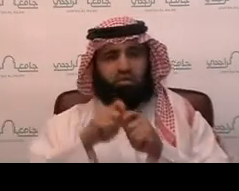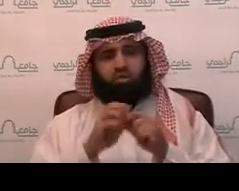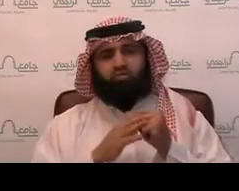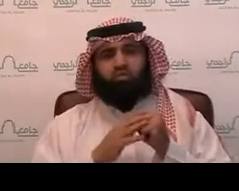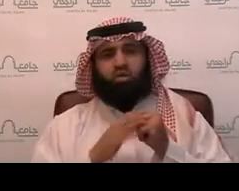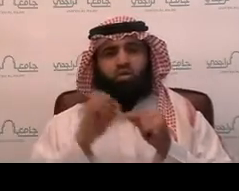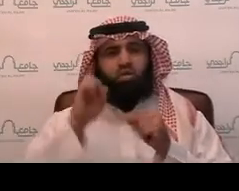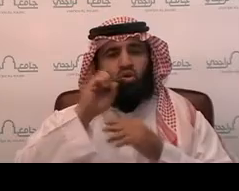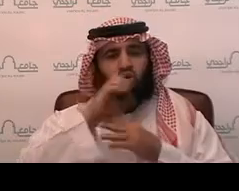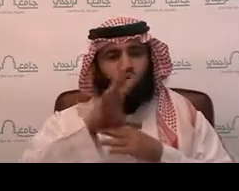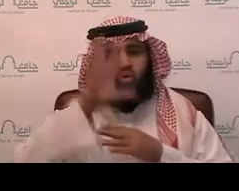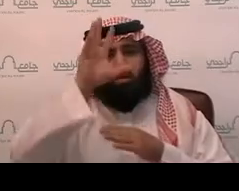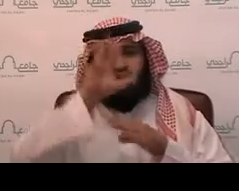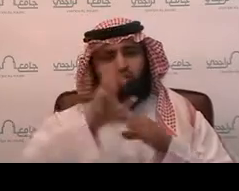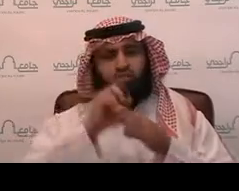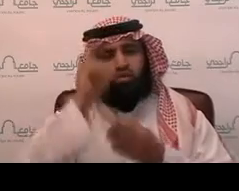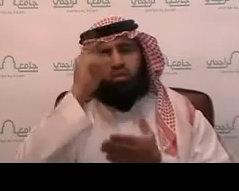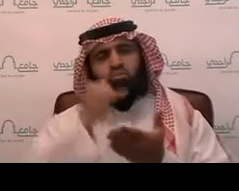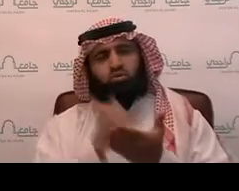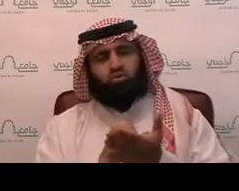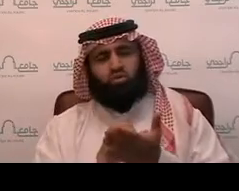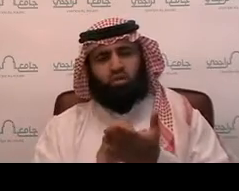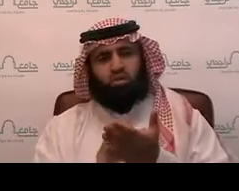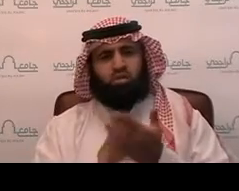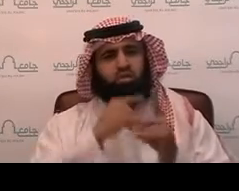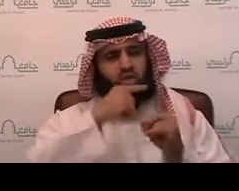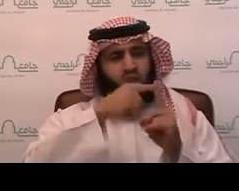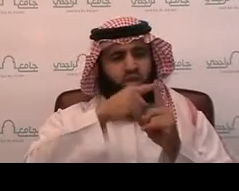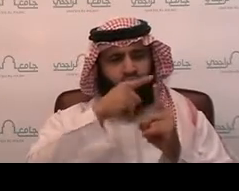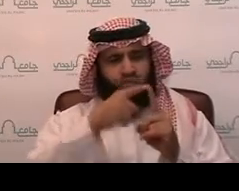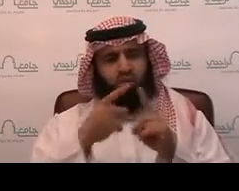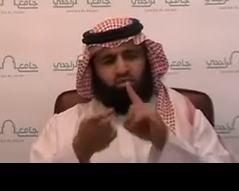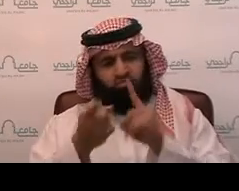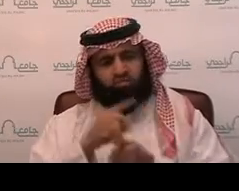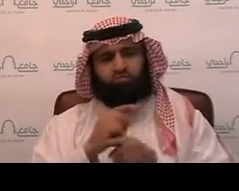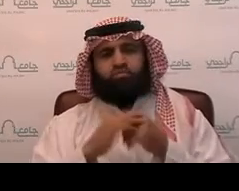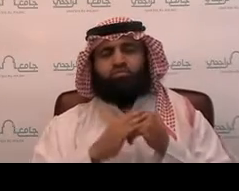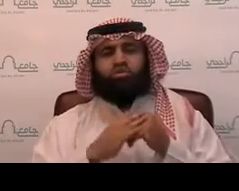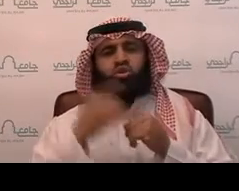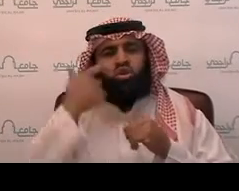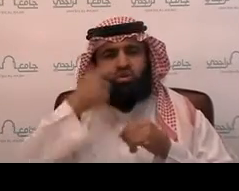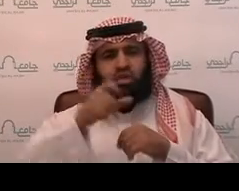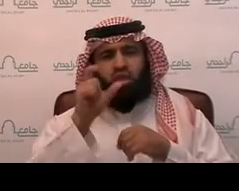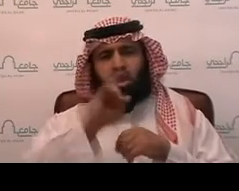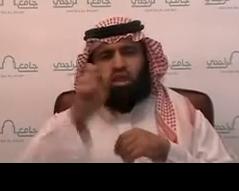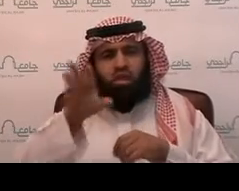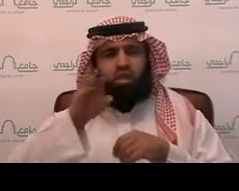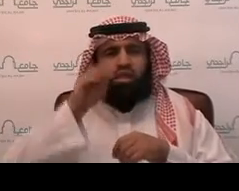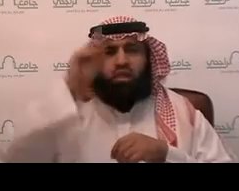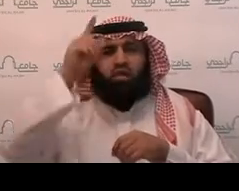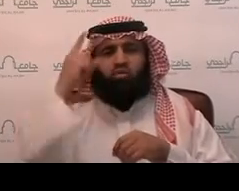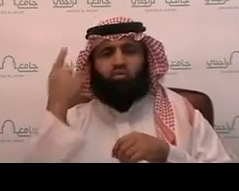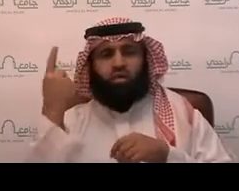والنور ثم الذين كفروا بربهم يعدلون. وأشهد أن لا إله إلا الله وحده لا شريك